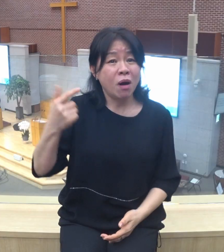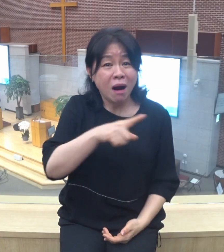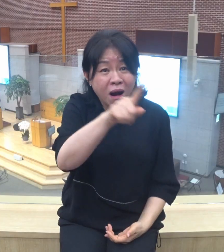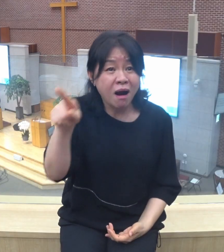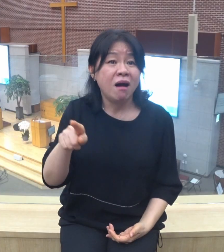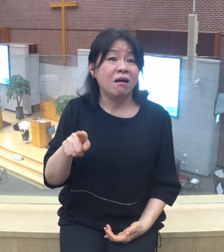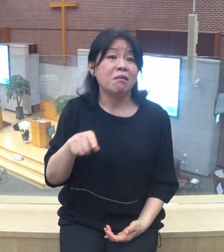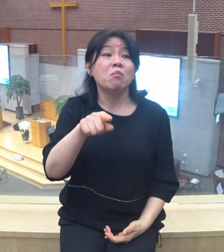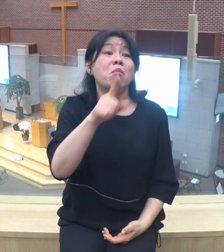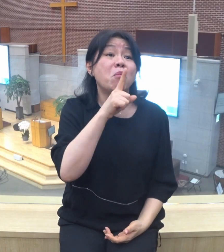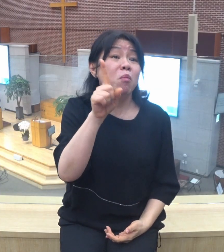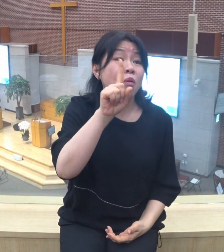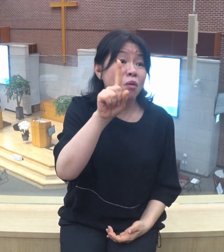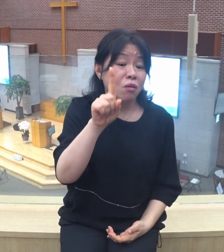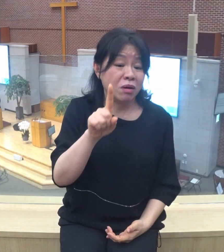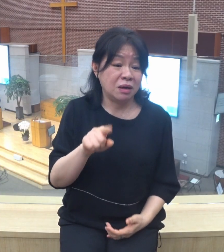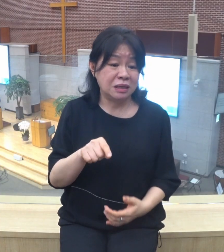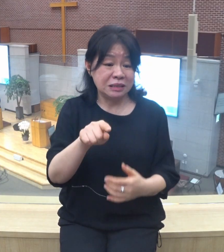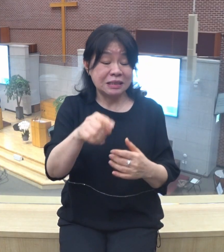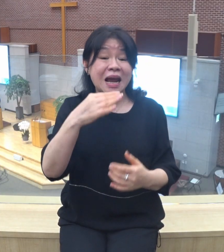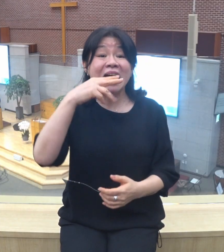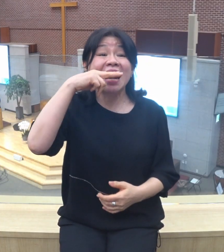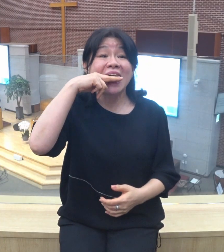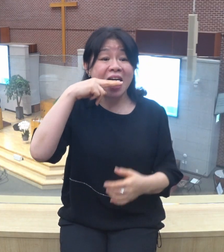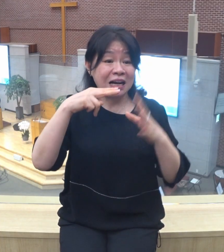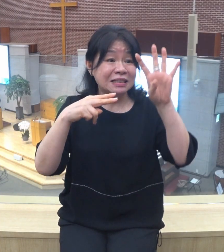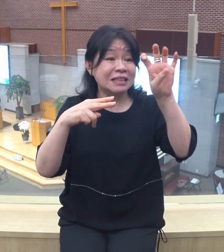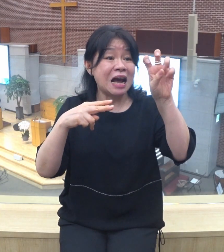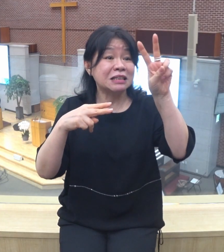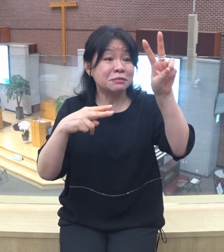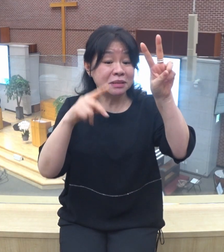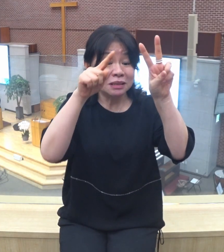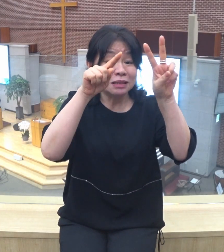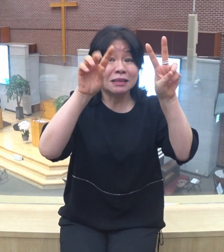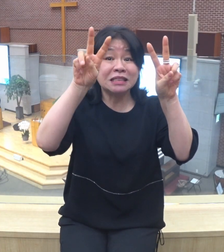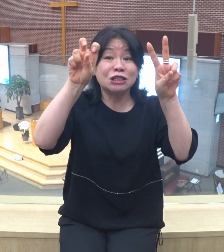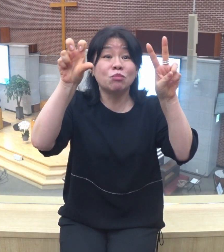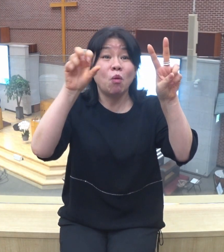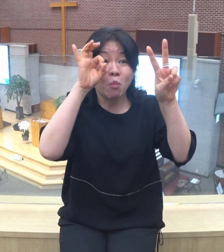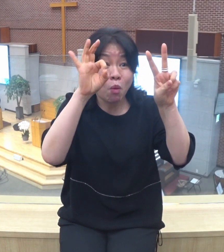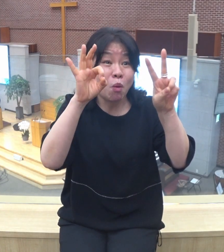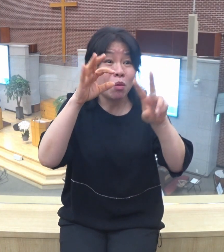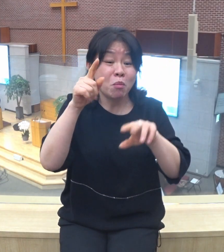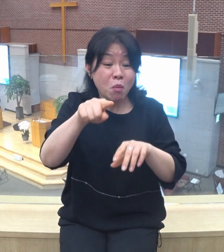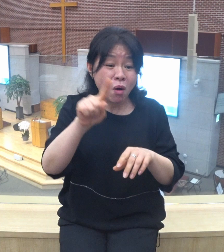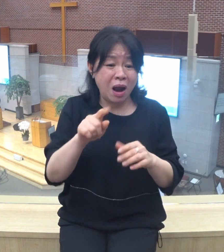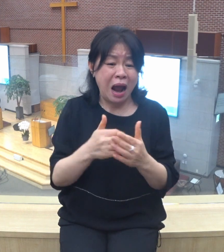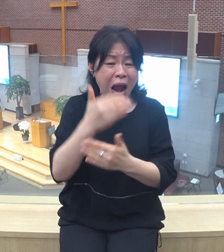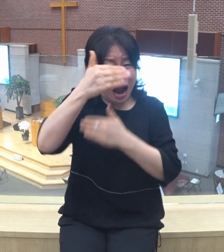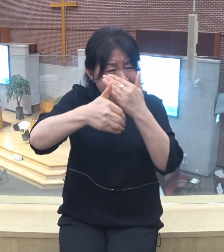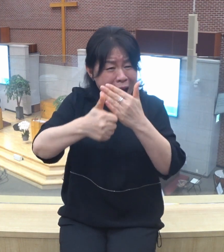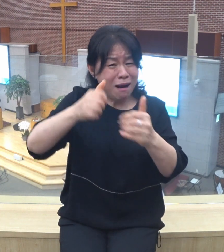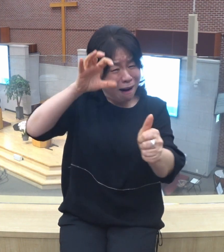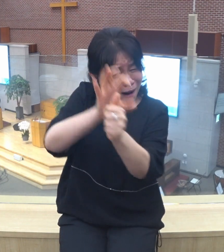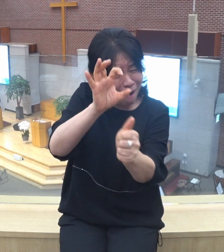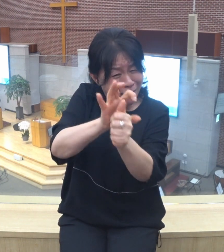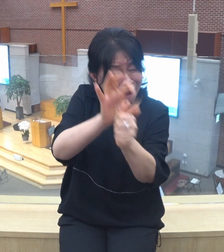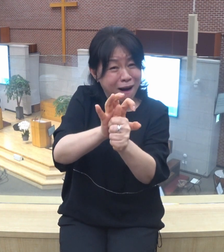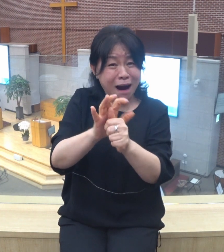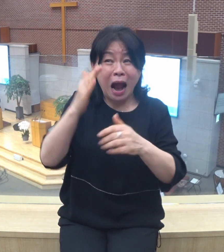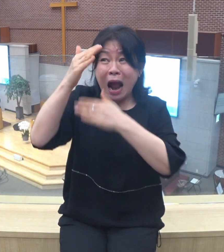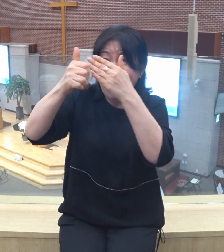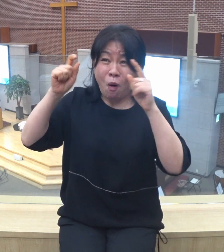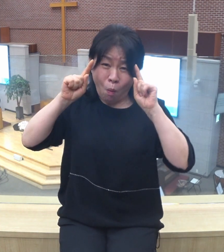지금 이 상황은 어떤 상황입니까? 이스라엘 백성이 불순종하여서 하나님의 책망을 받고 있는데도, 징벌을 받고